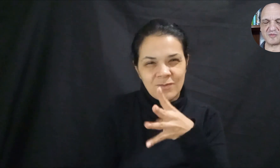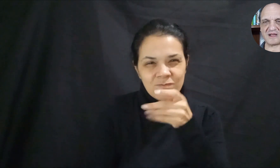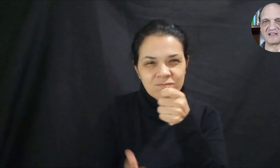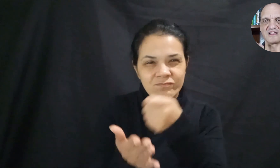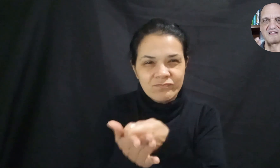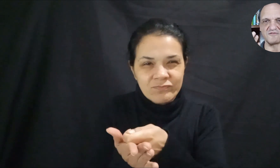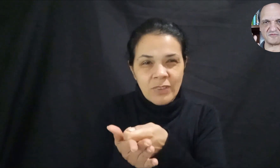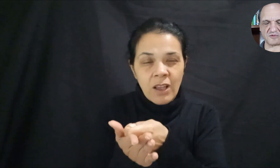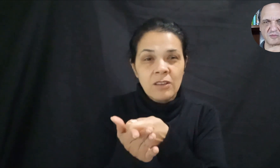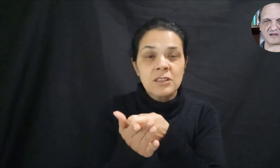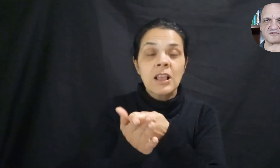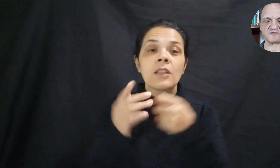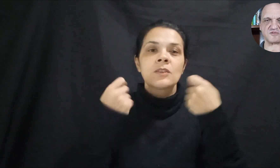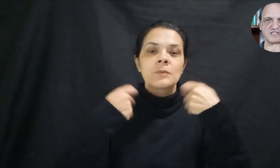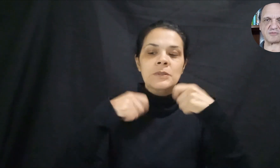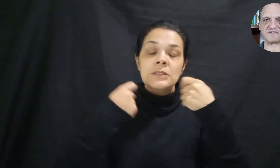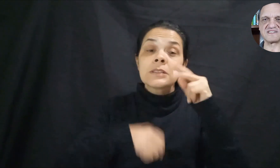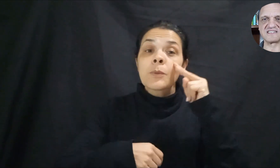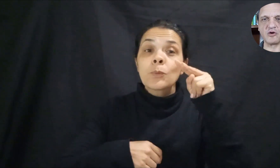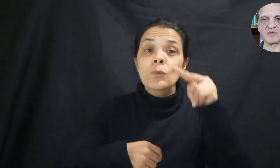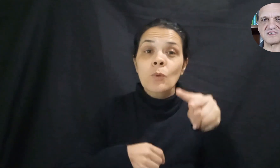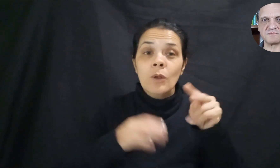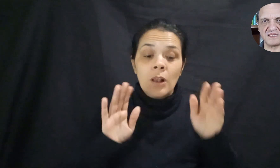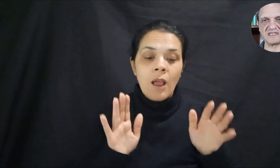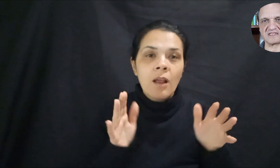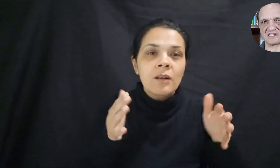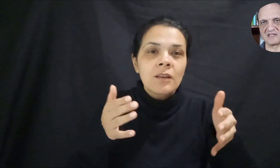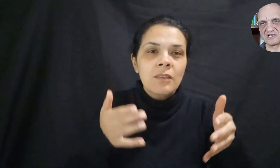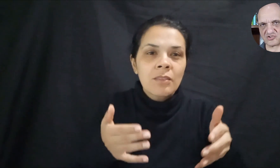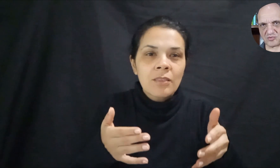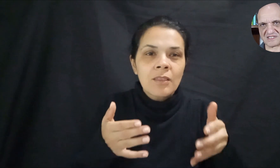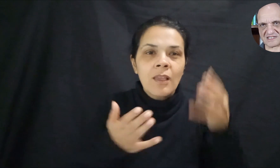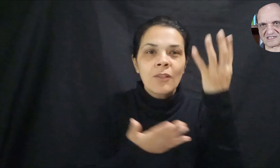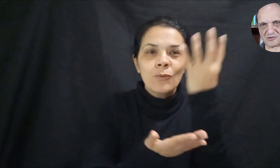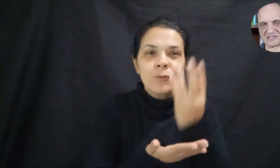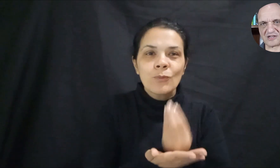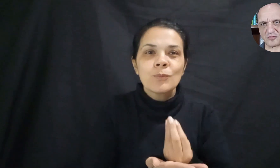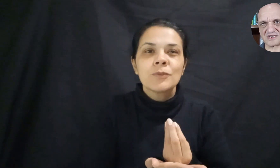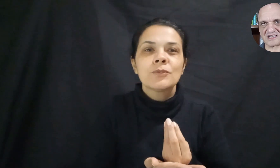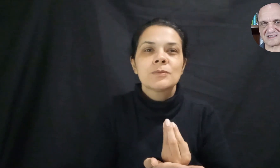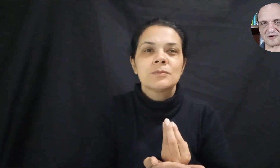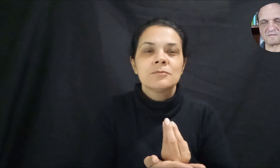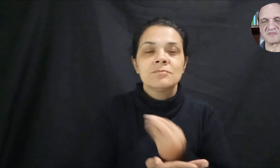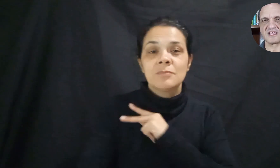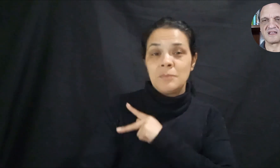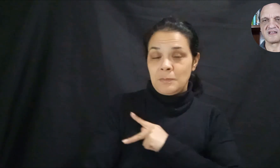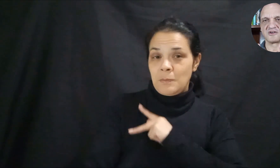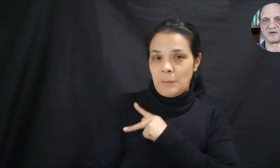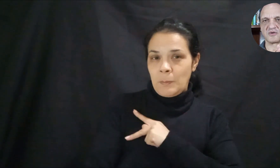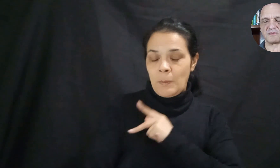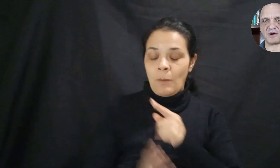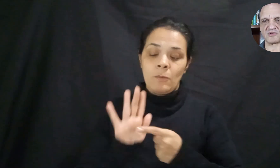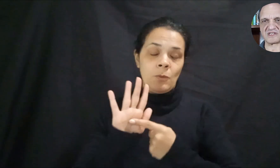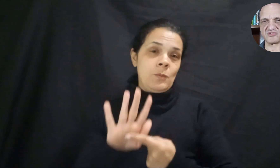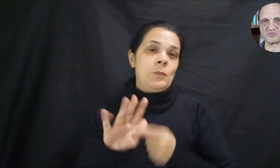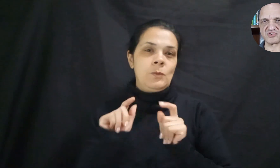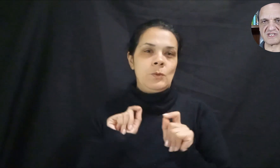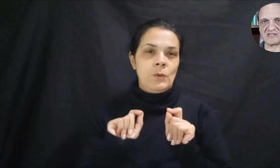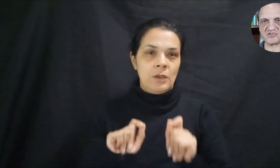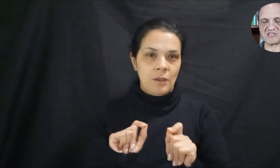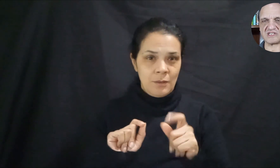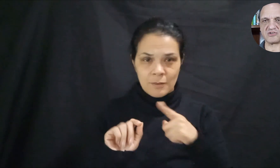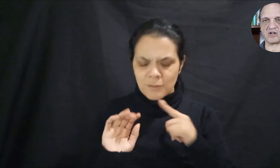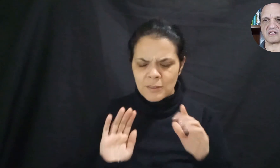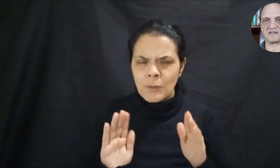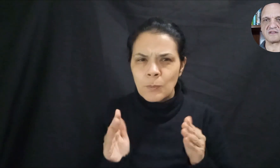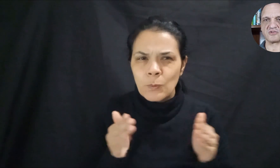fazer ter uma visão espírita sobre essa questão aqui da condenação. O que Paulo está nos mostrando